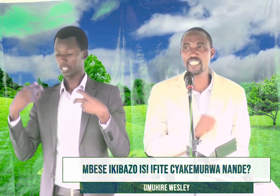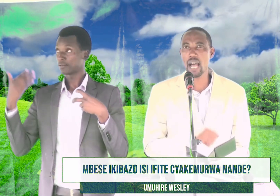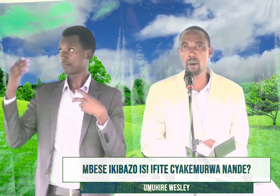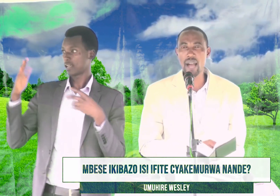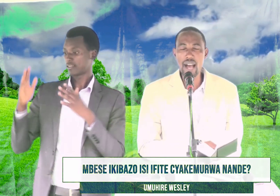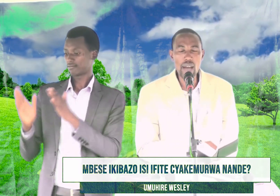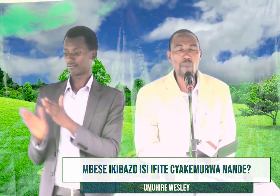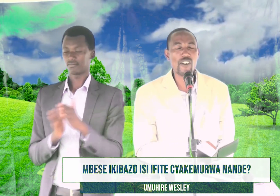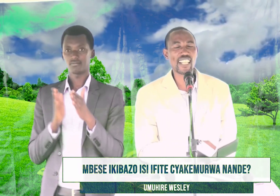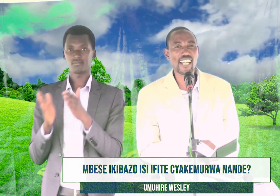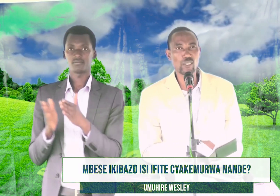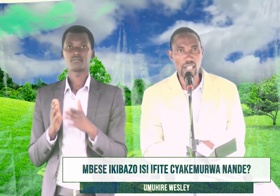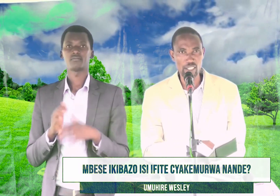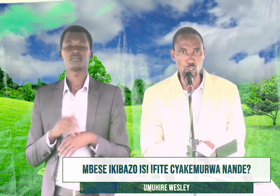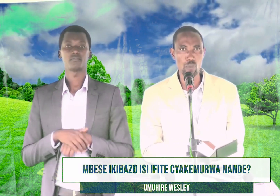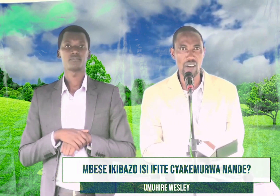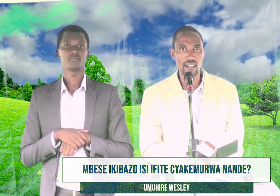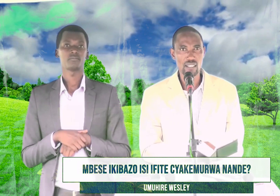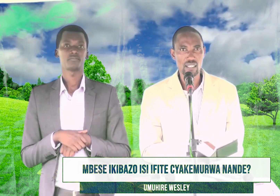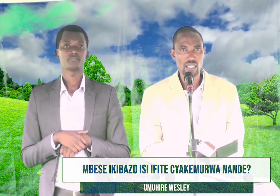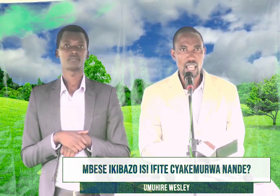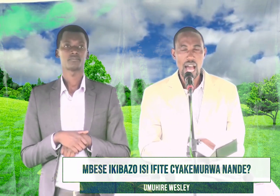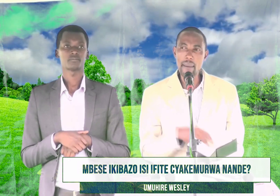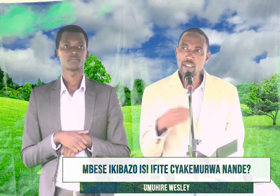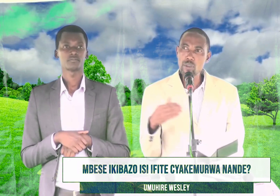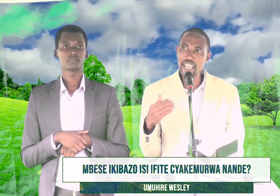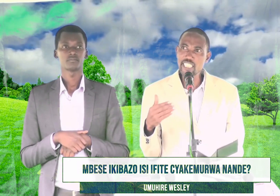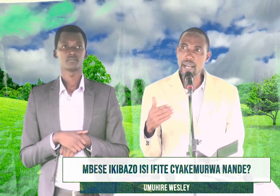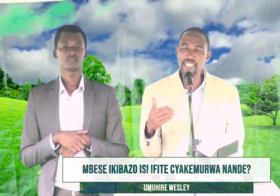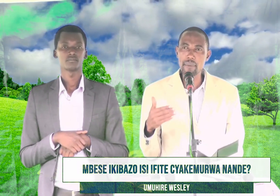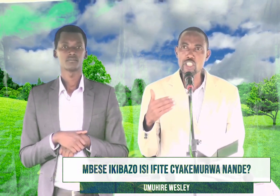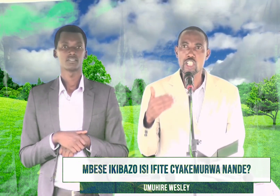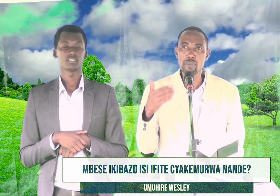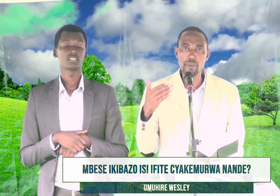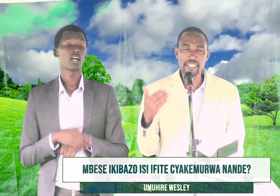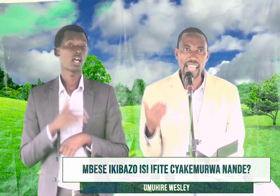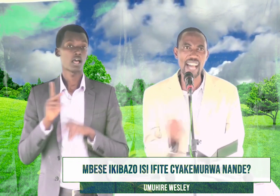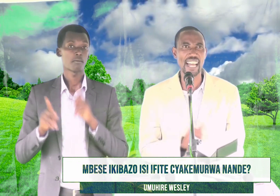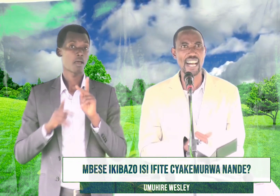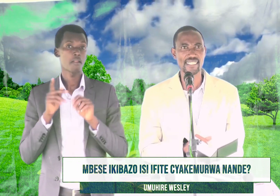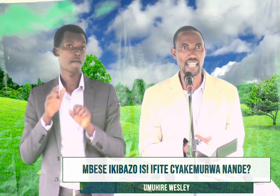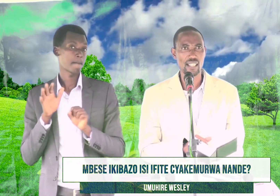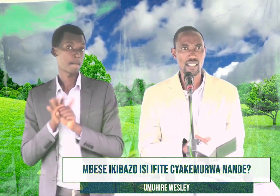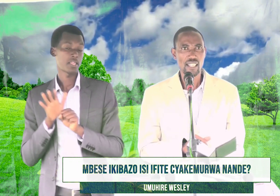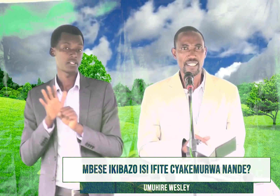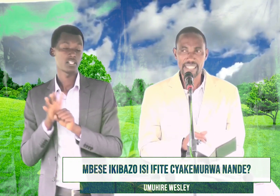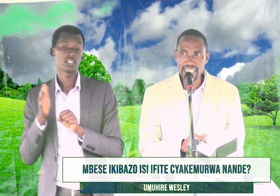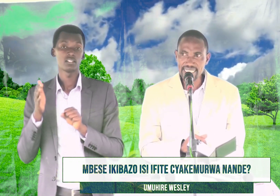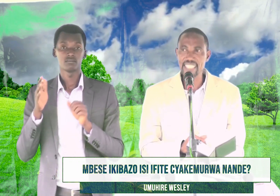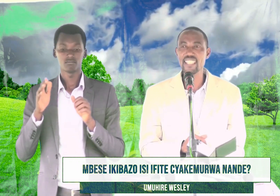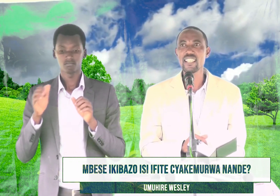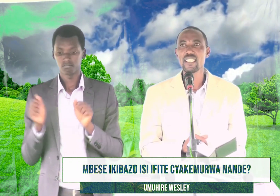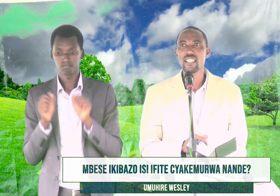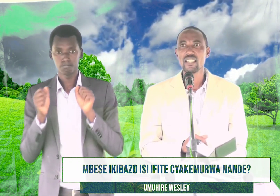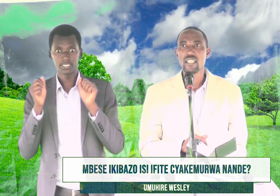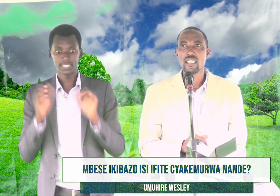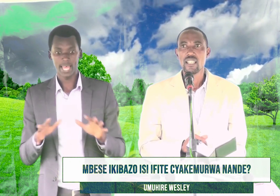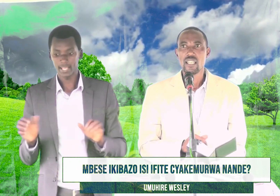Yaba iri jambo mwamfashaga tukaryumva. Abantu benshi bajya bishimira ibitangaza, ndetse